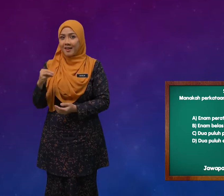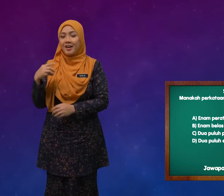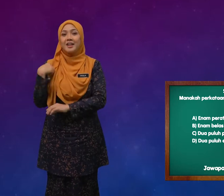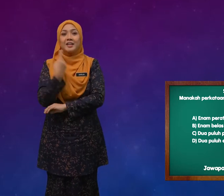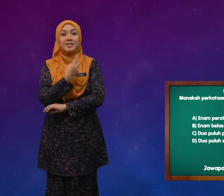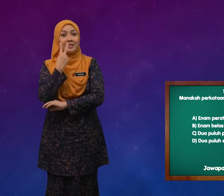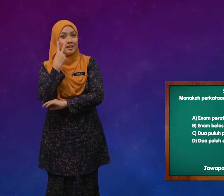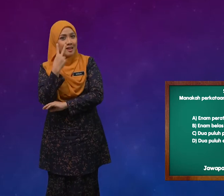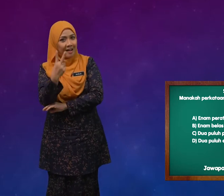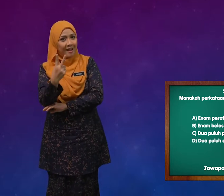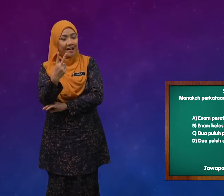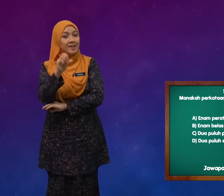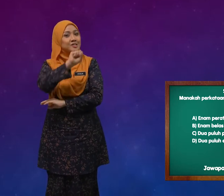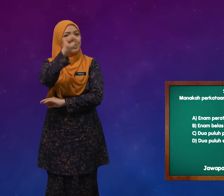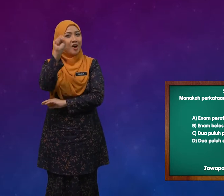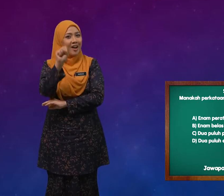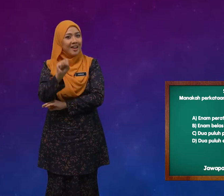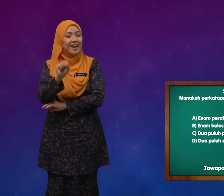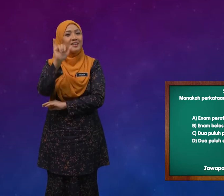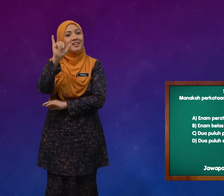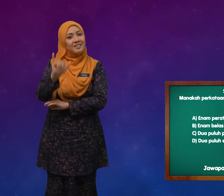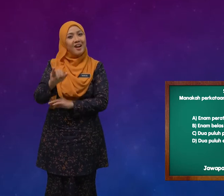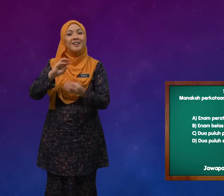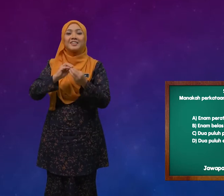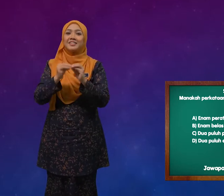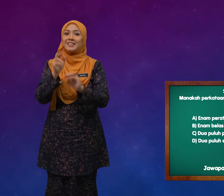Dan kita lihat soalan yang ketiga.